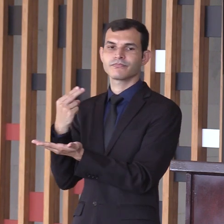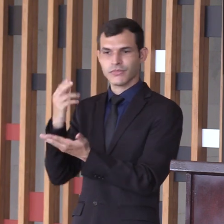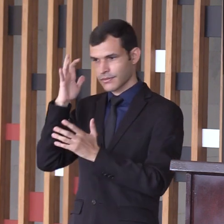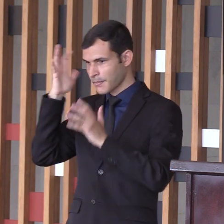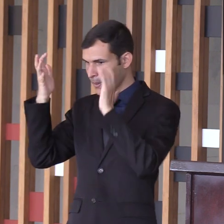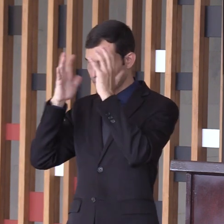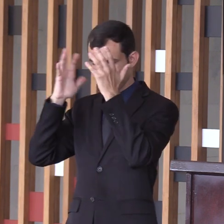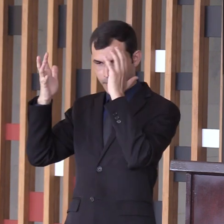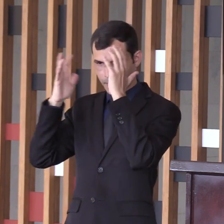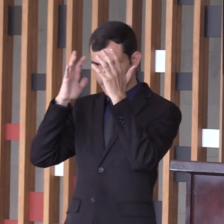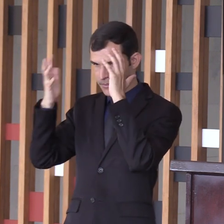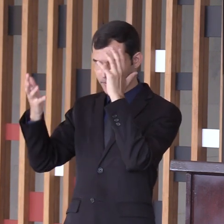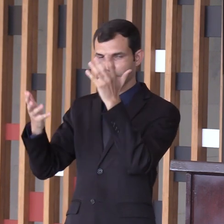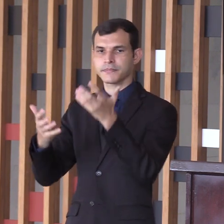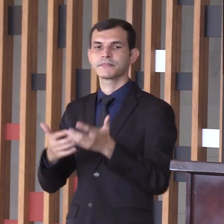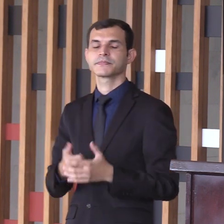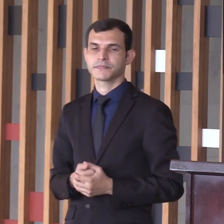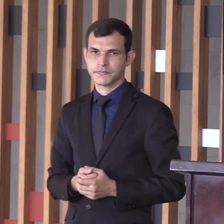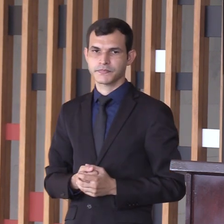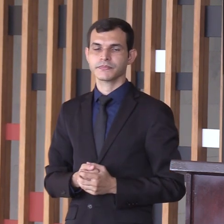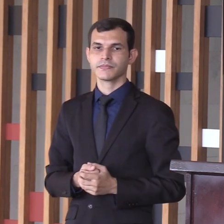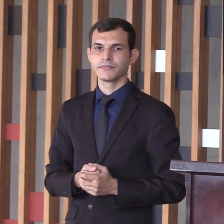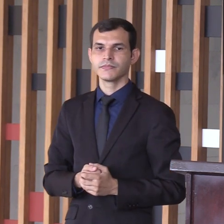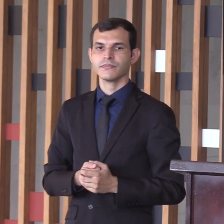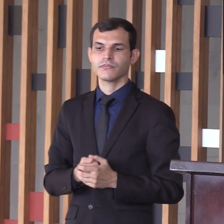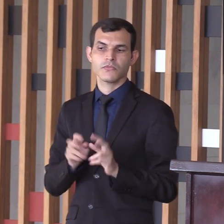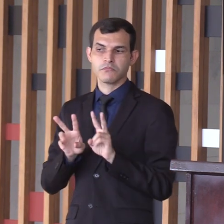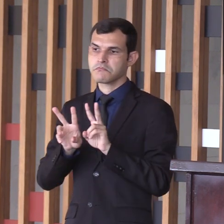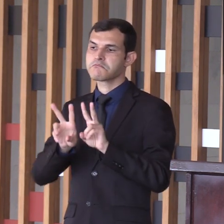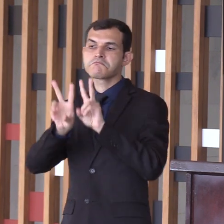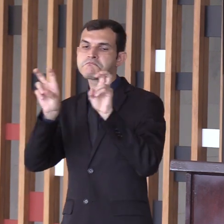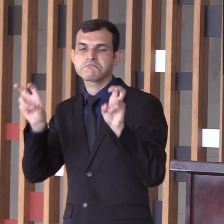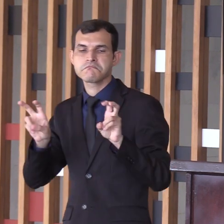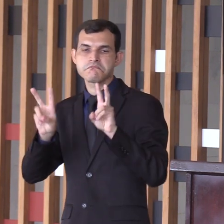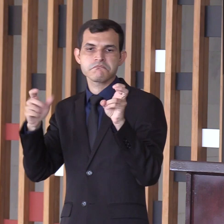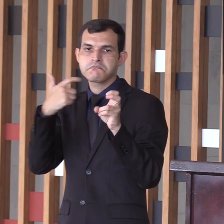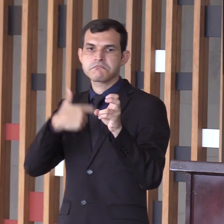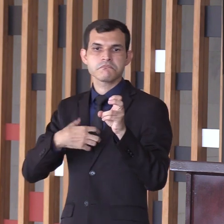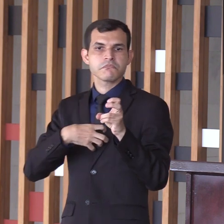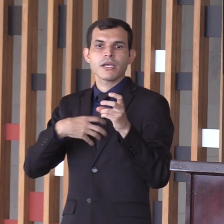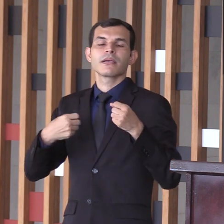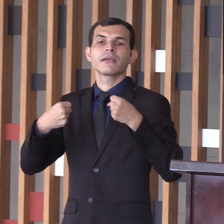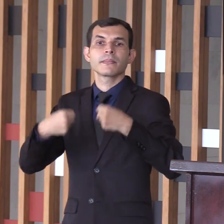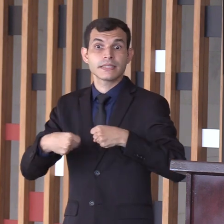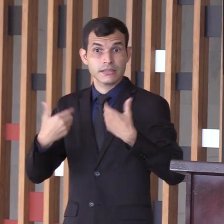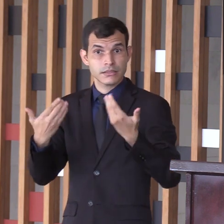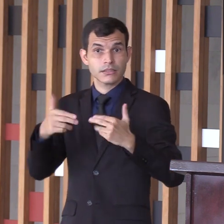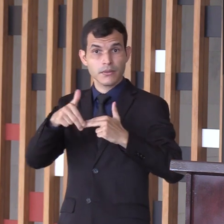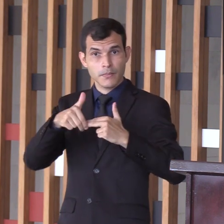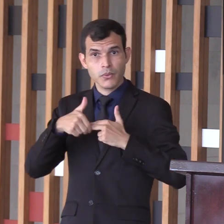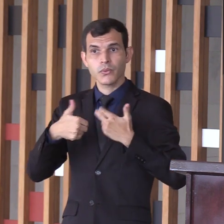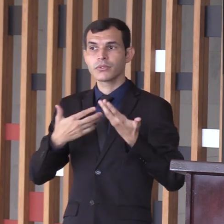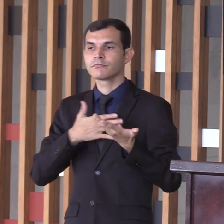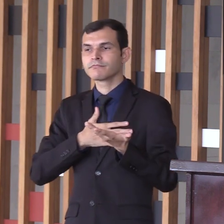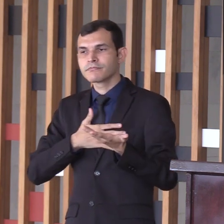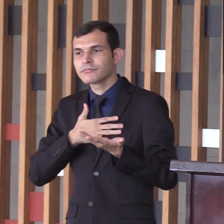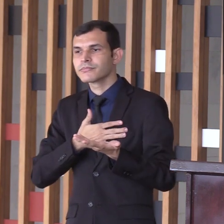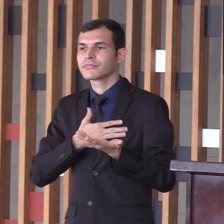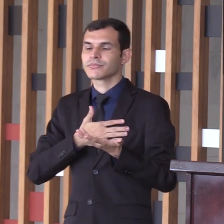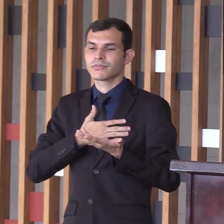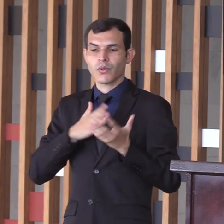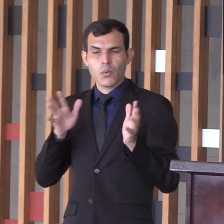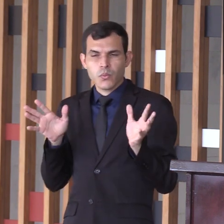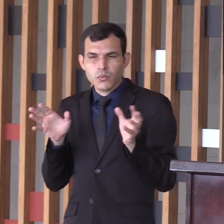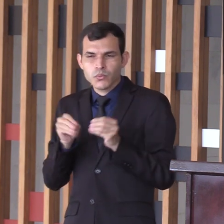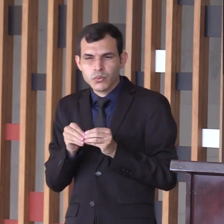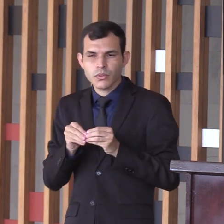desembaraça qualquer tema que eu, eventualmente, necessite. Por isso, eu gostaria de finalizar essa